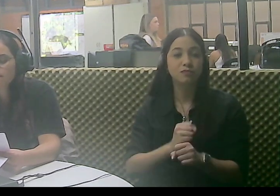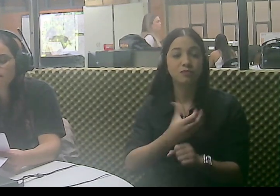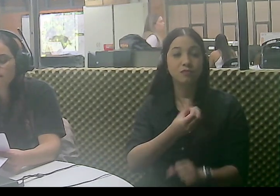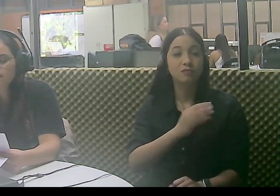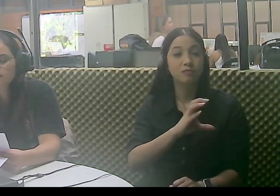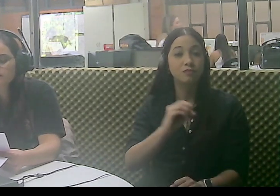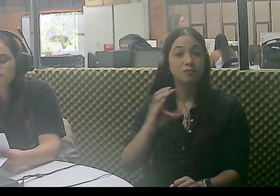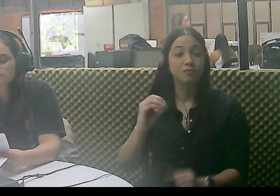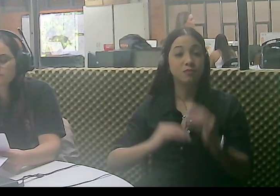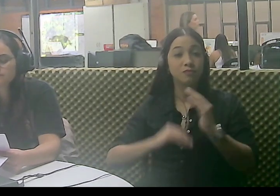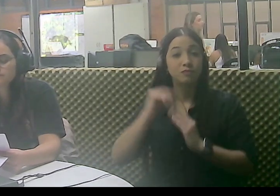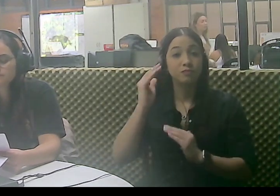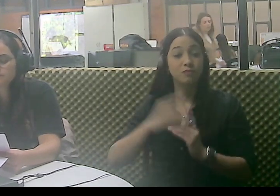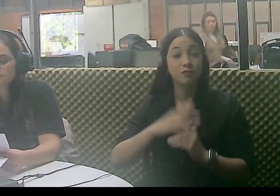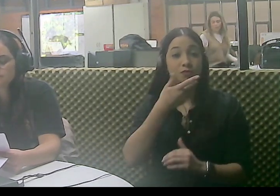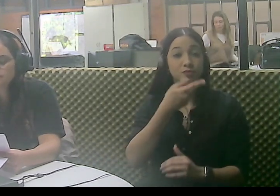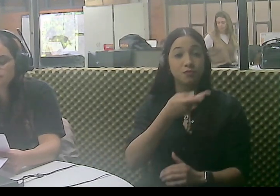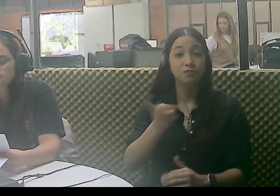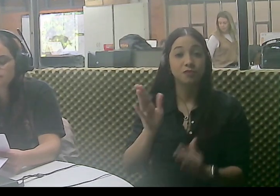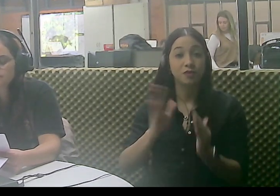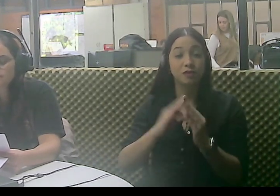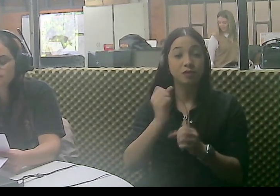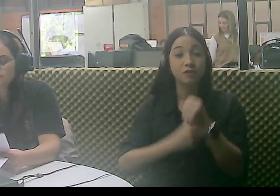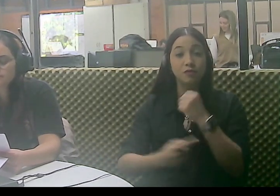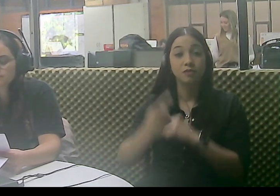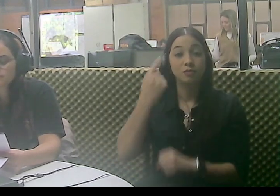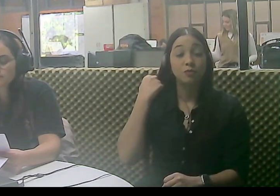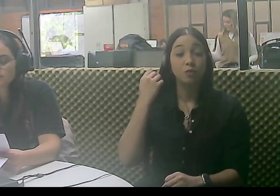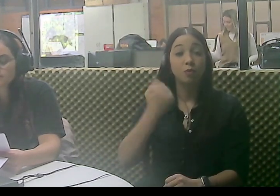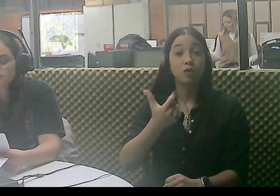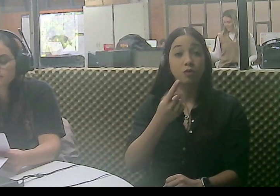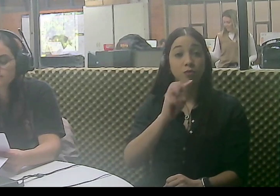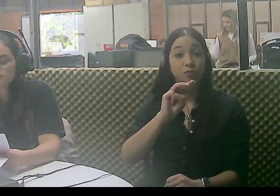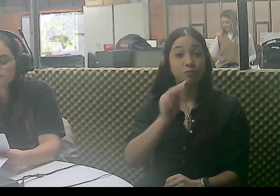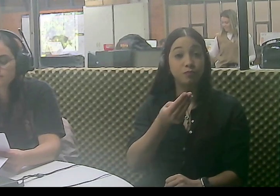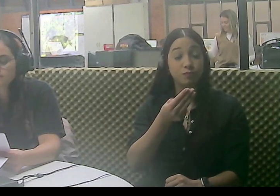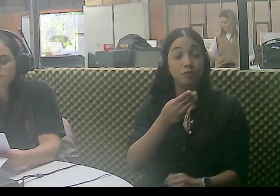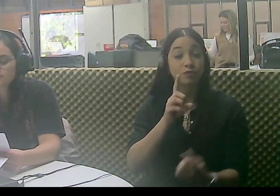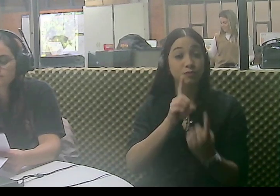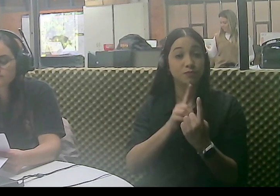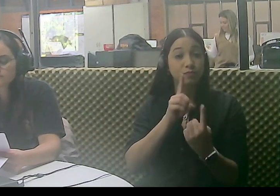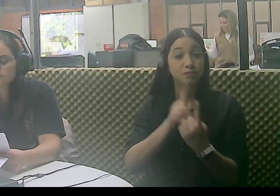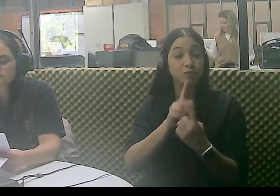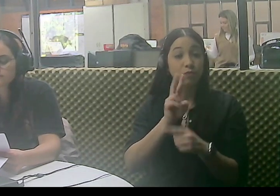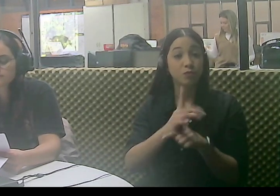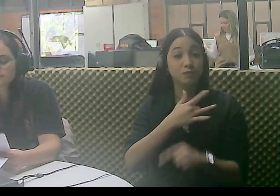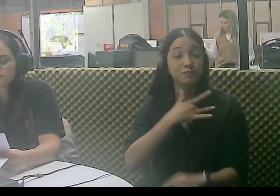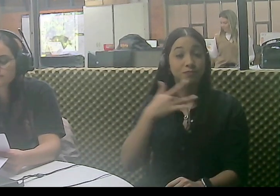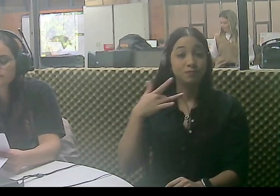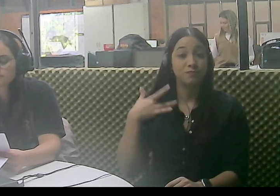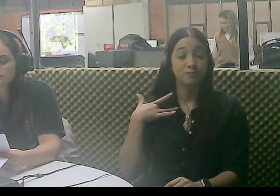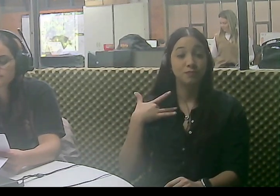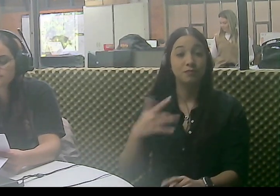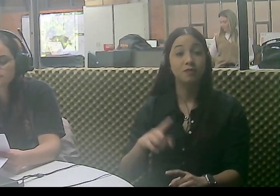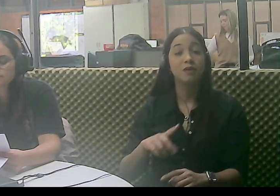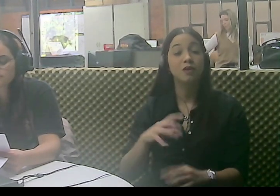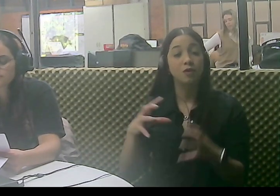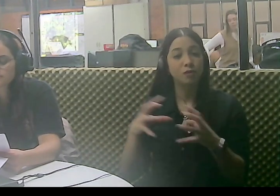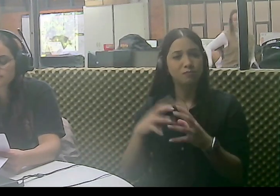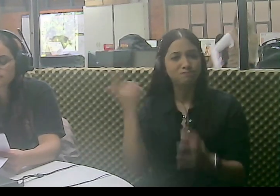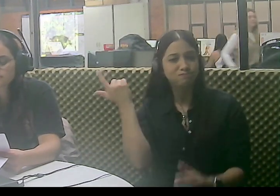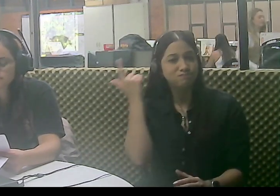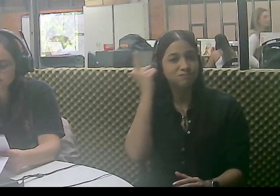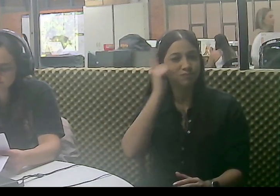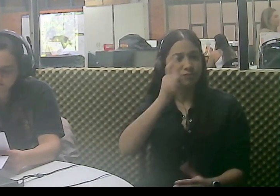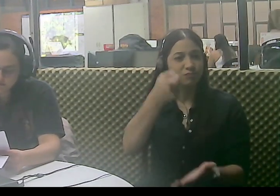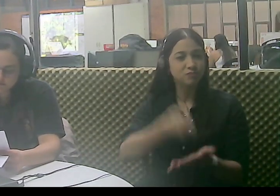600 profissionais, que só de visitas domiciliares no ano passado foram quase 1 milhão de atendimentos para cuidar da nossa saúde. Agora, para essa turma aqui